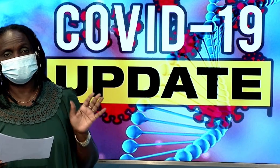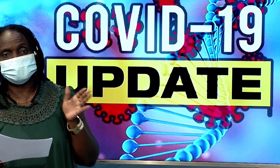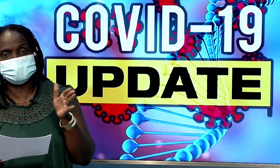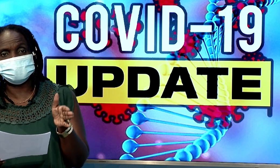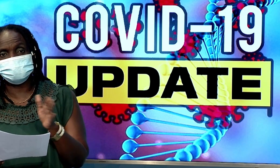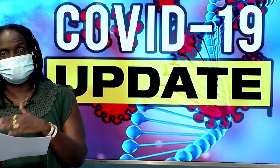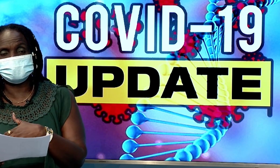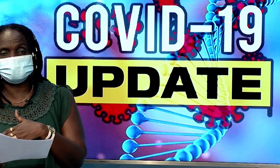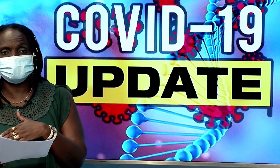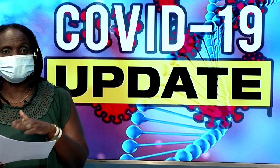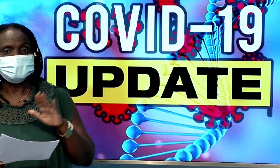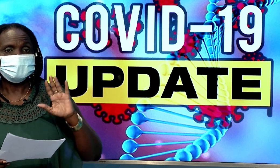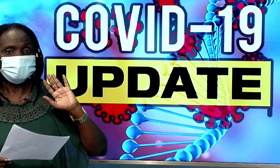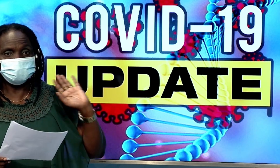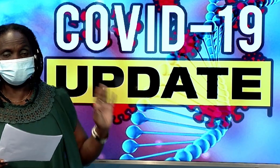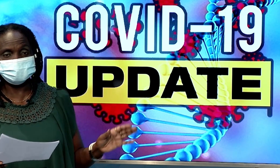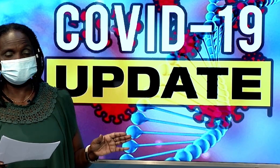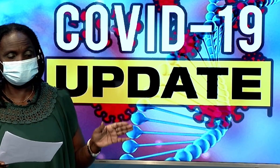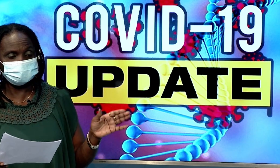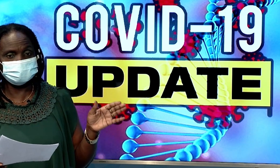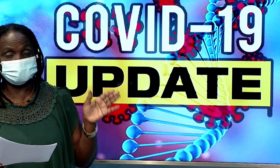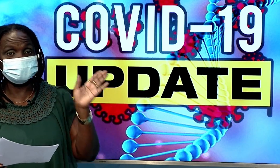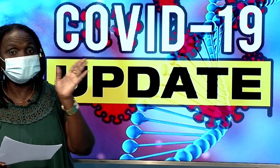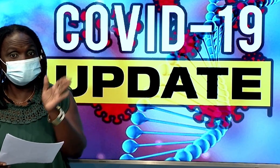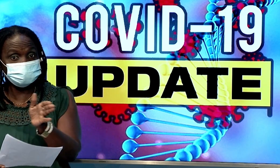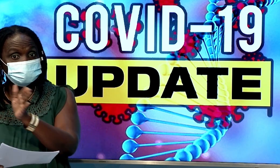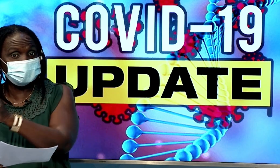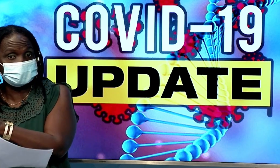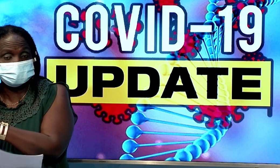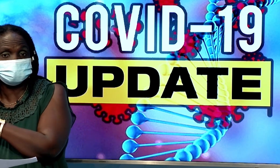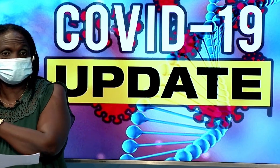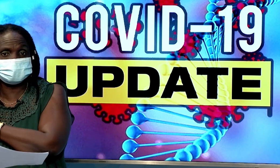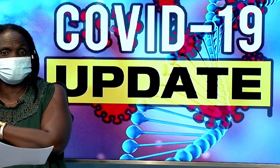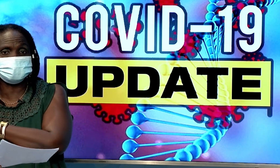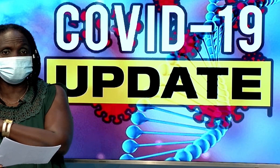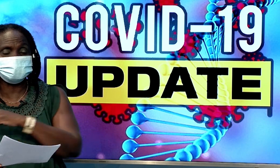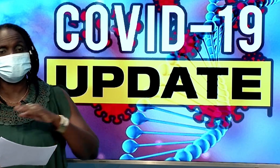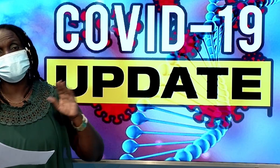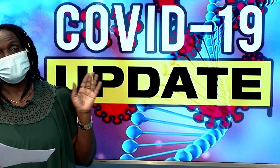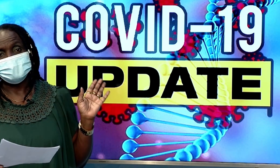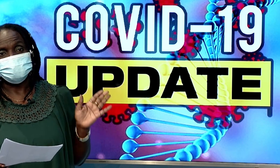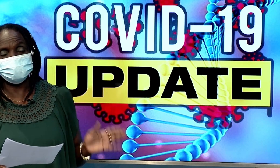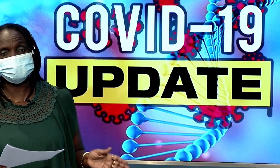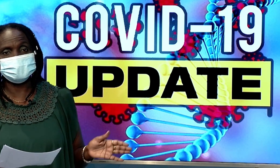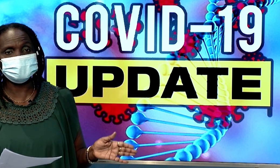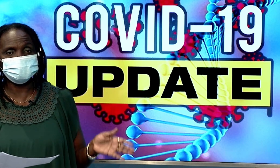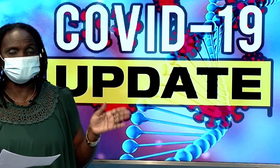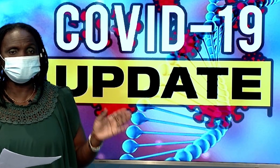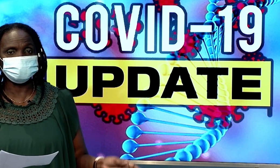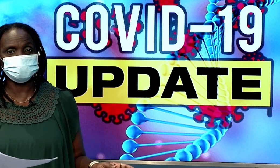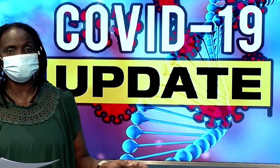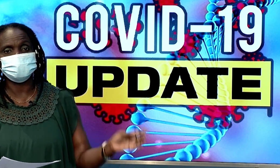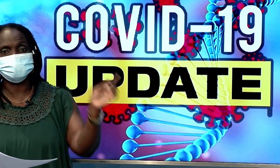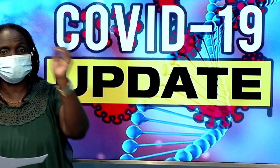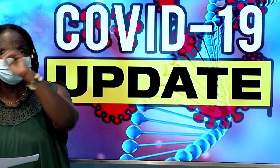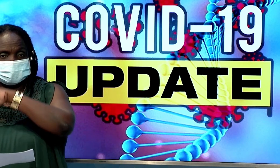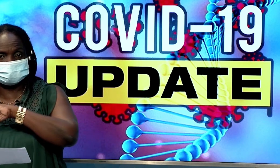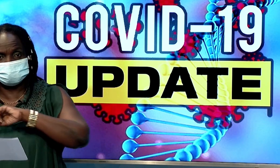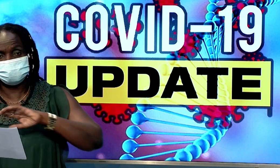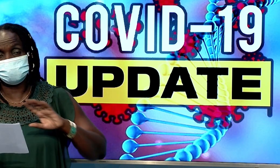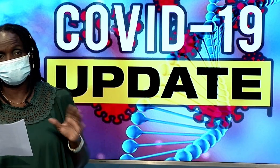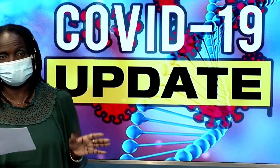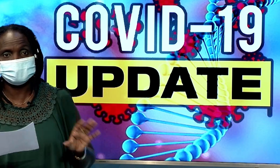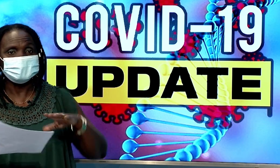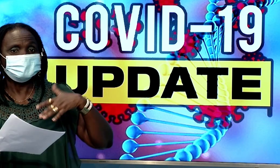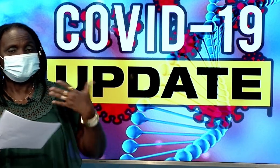het dat het van 6 tot 6 was. Nu is het van 6 uur 's middags tot 6 uur in de ochtend. Nu is het eigenlijk van 6 uur 's morgens tot